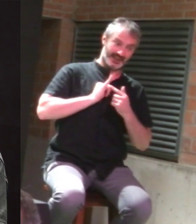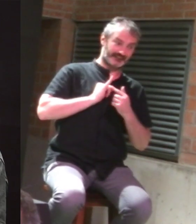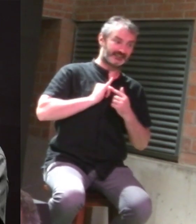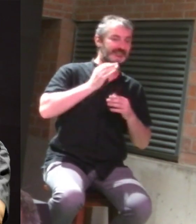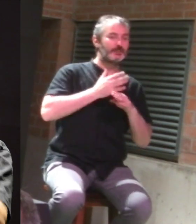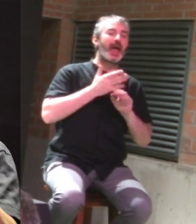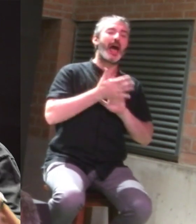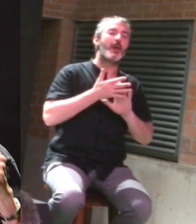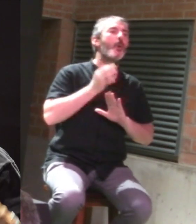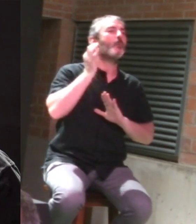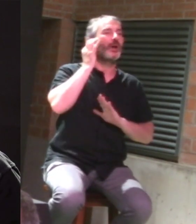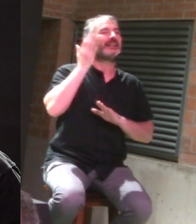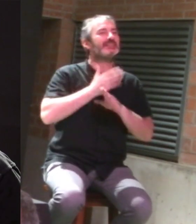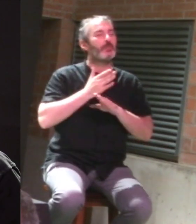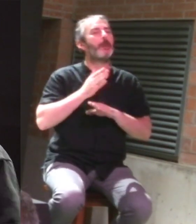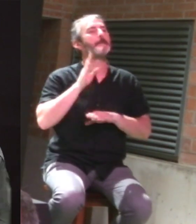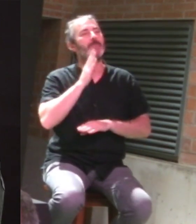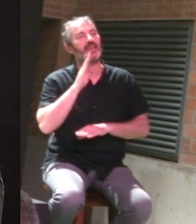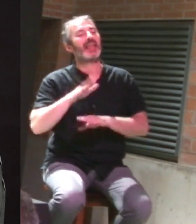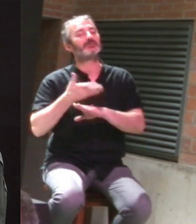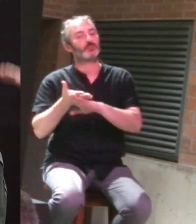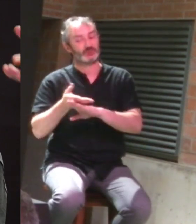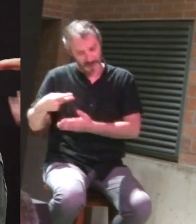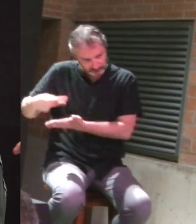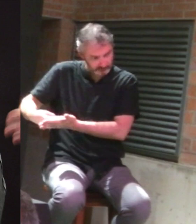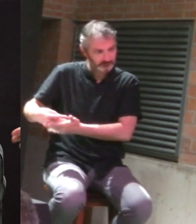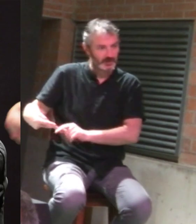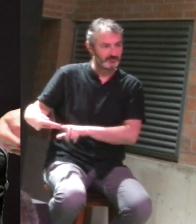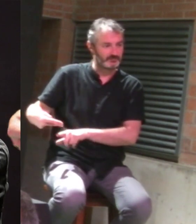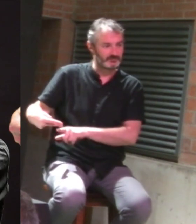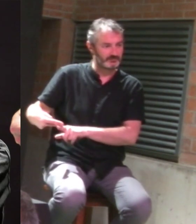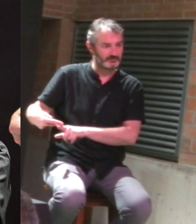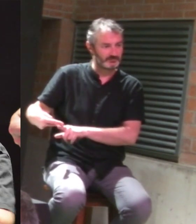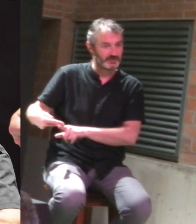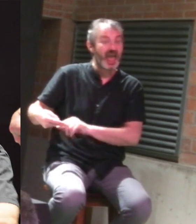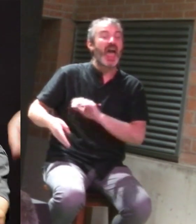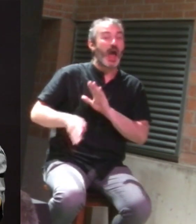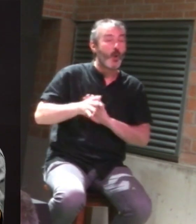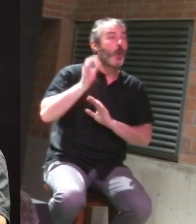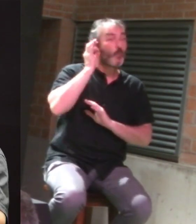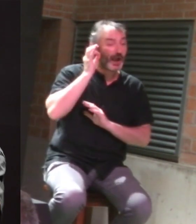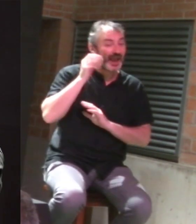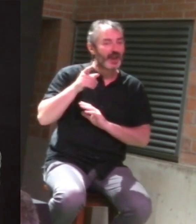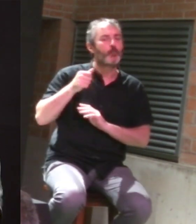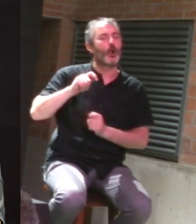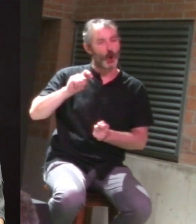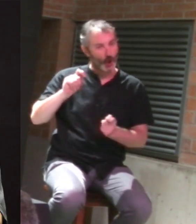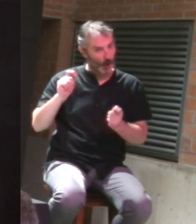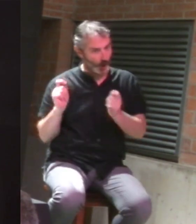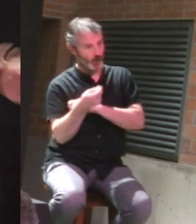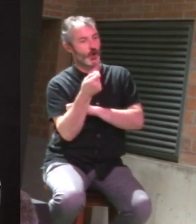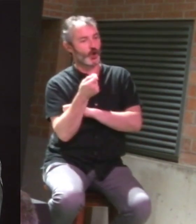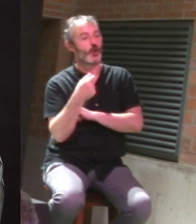de género de que eran madres y esposas aparece aquí, aun cuando estas mujeres le dan la vuelta para